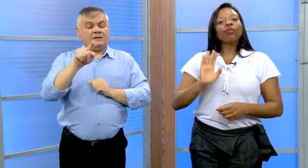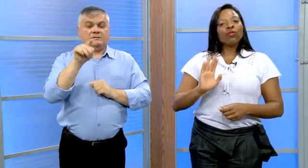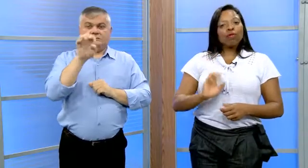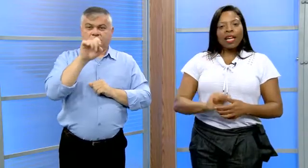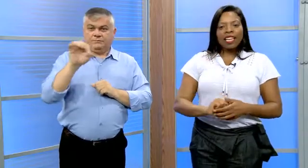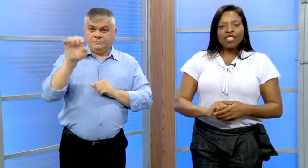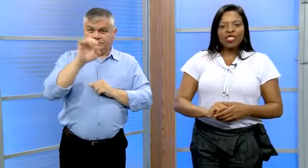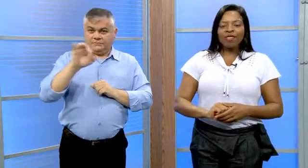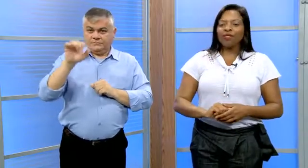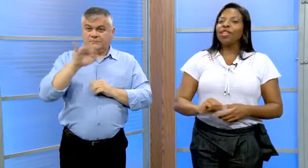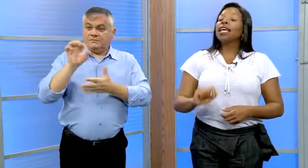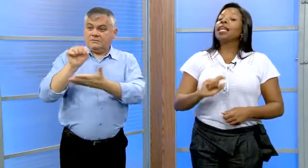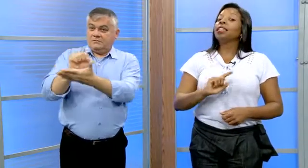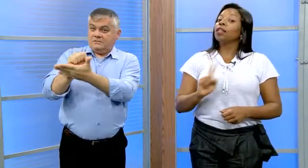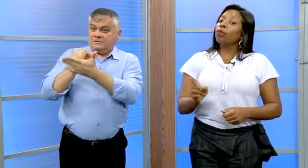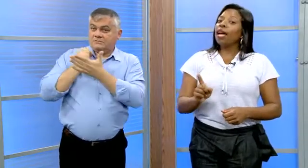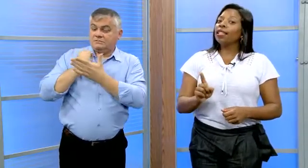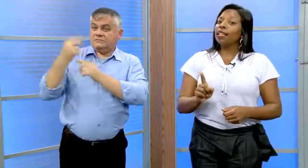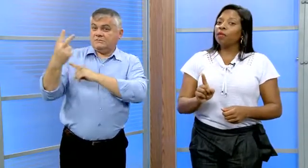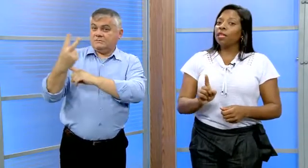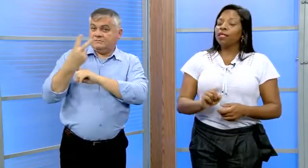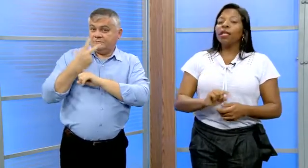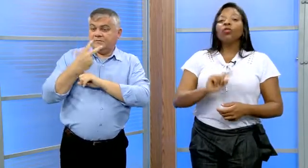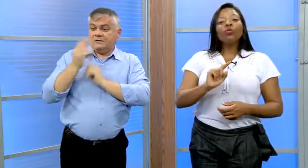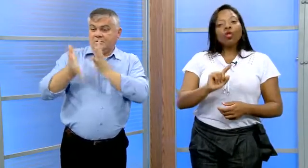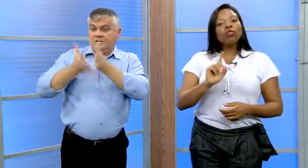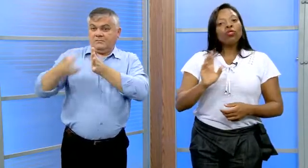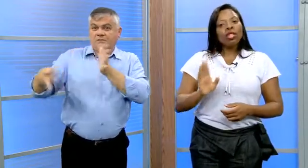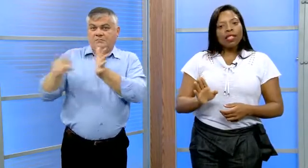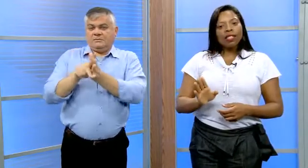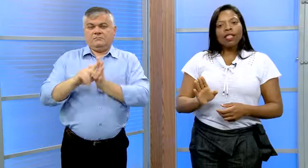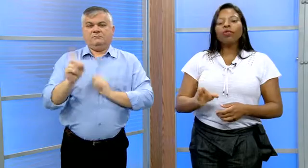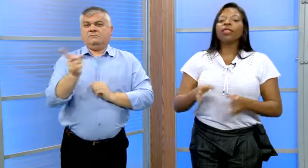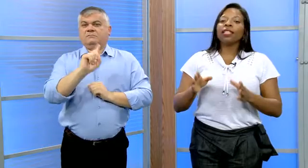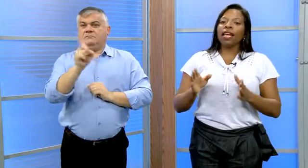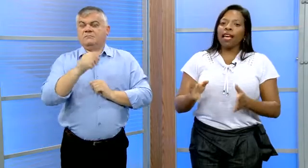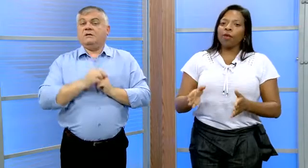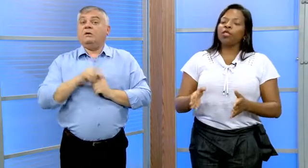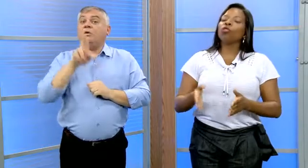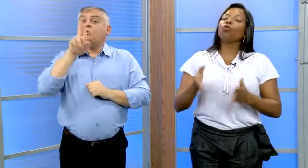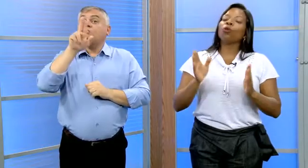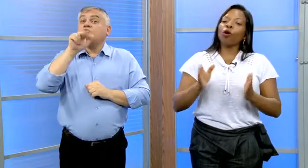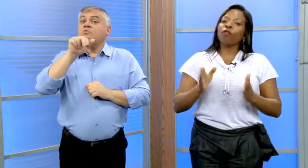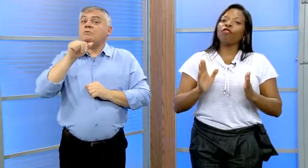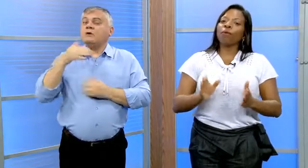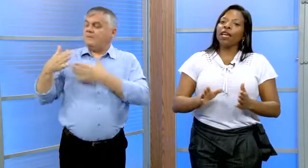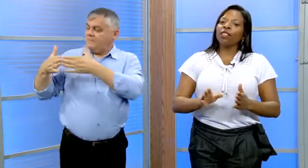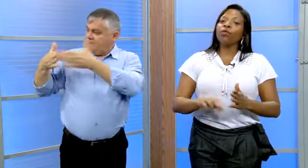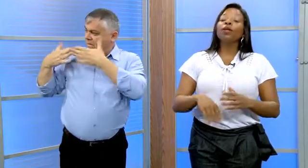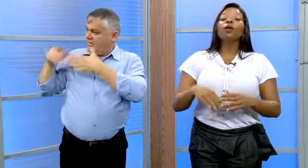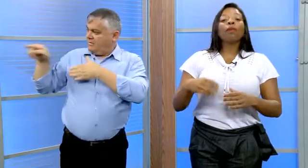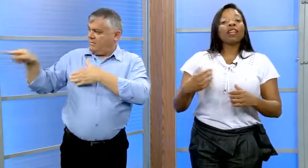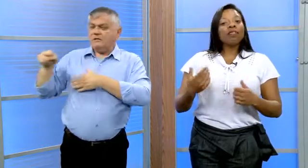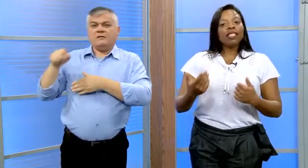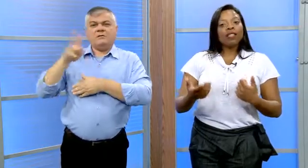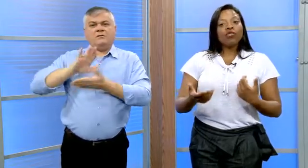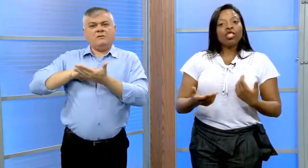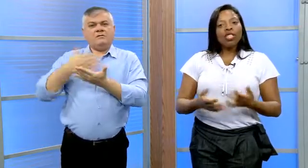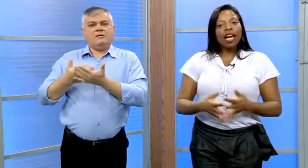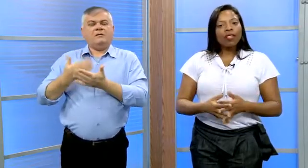recurso paliativo, ele não é a Libras. Nunca utilize o intérprete ou o próprio alfabeto para fazer um ditado